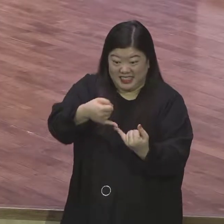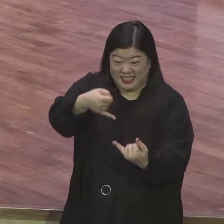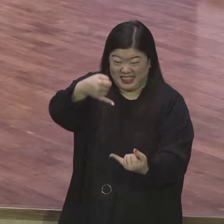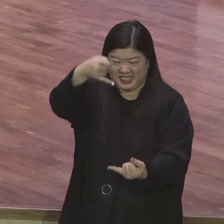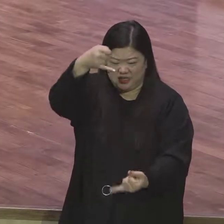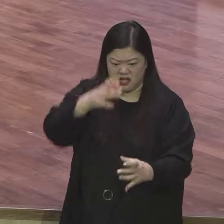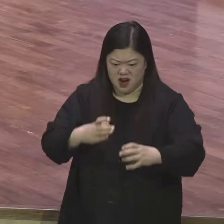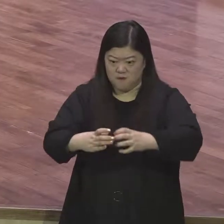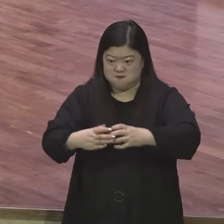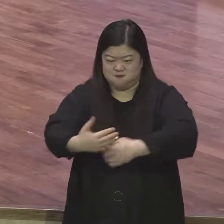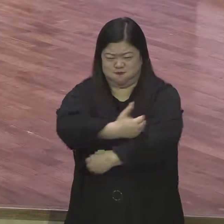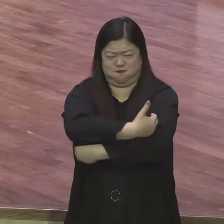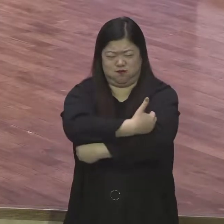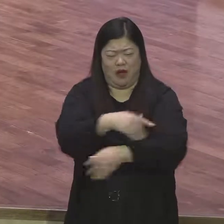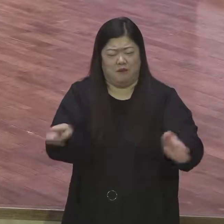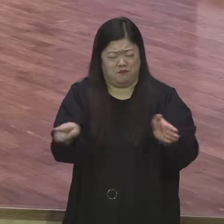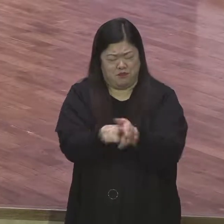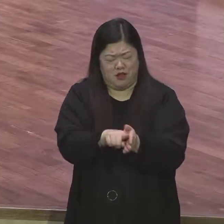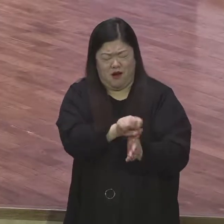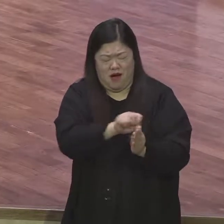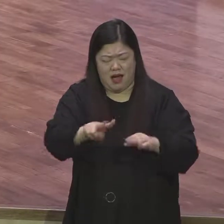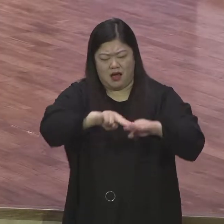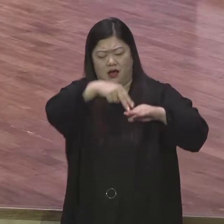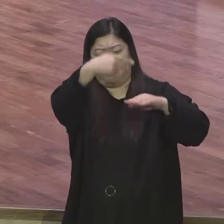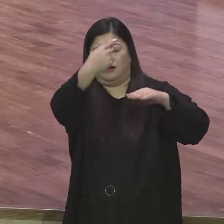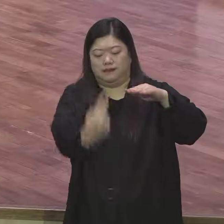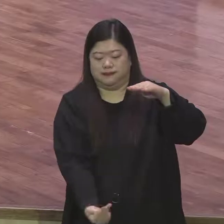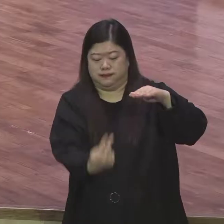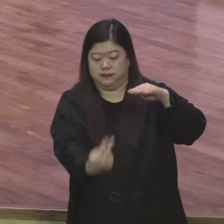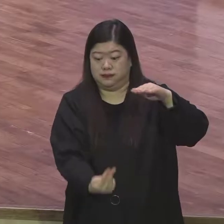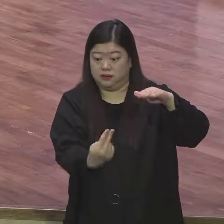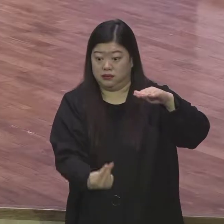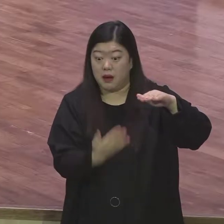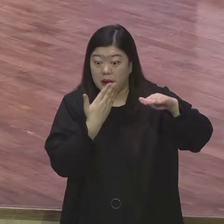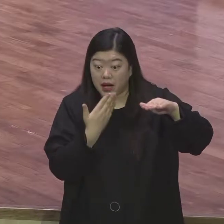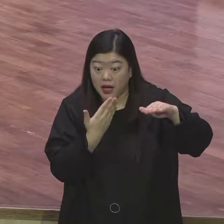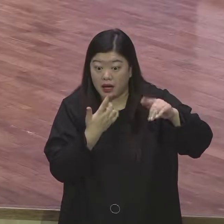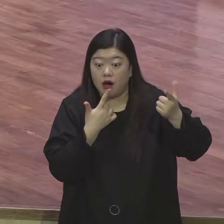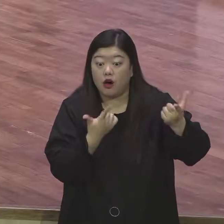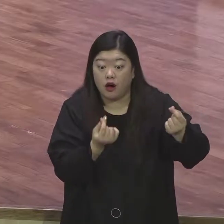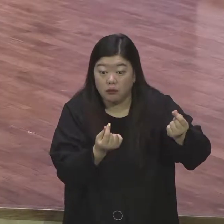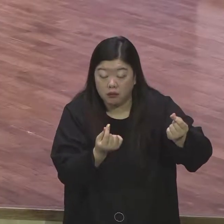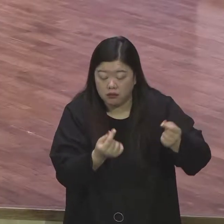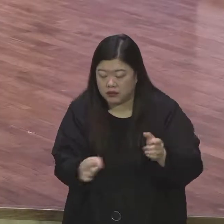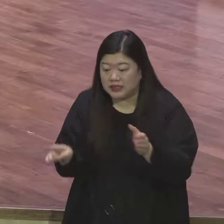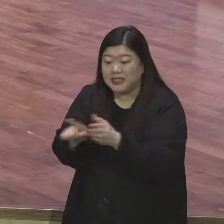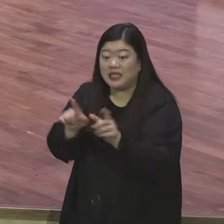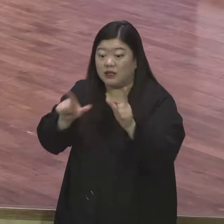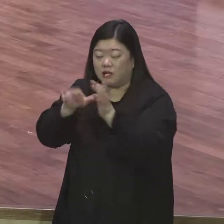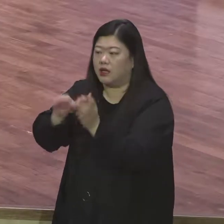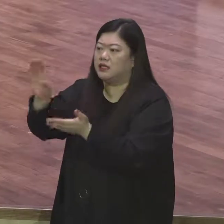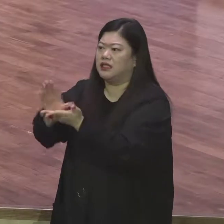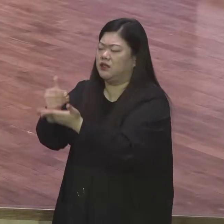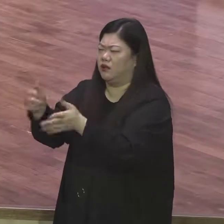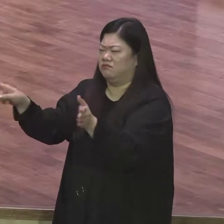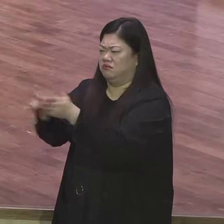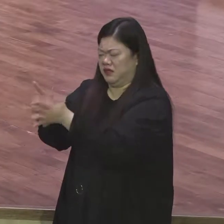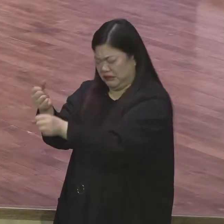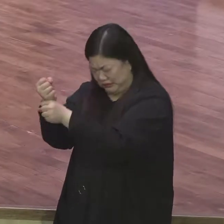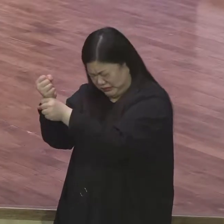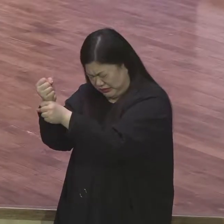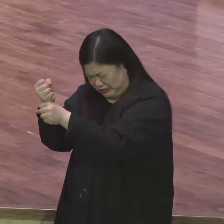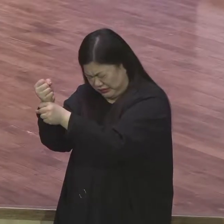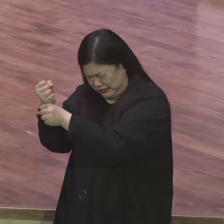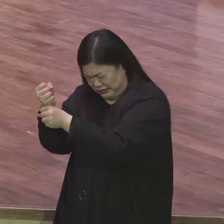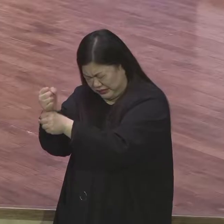지속적으로 복음 사역을 위해서 전진해 나갈 수가 있다. 21세기를 흔히 평신도